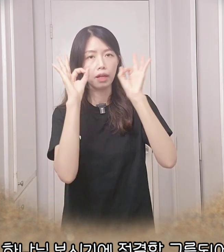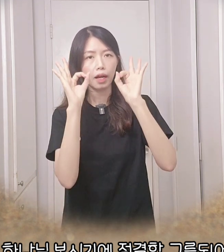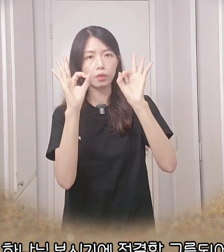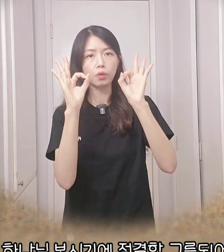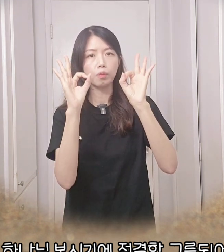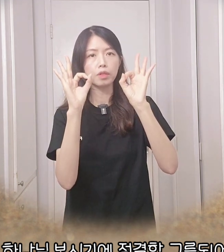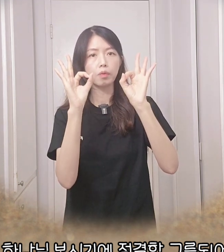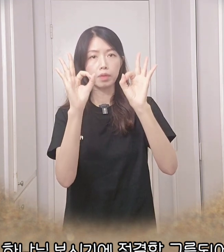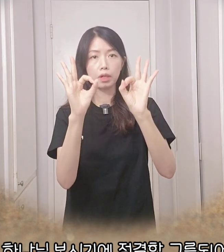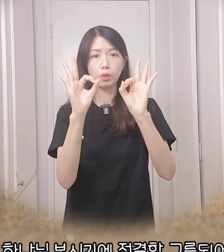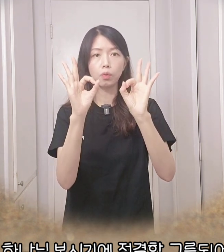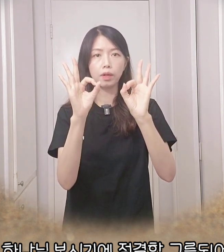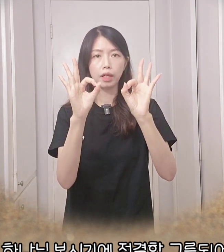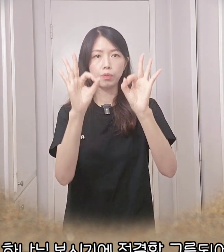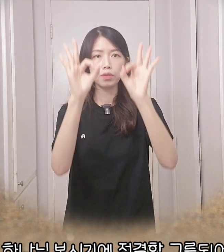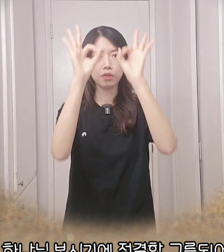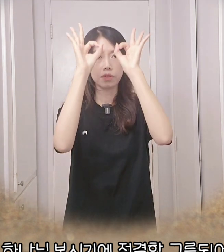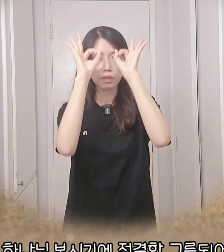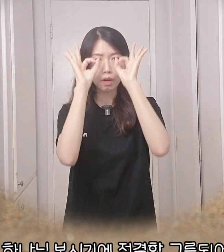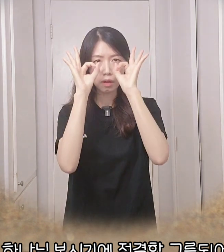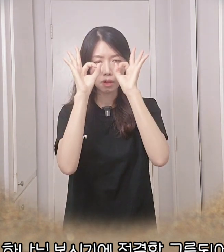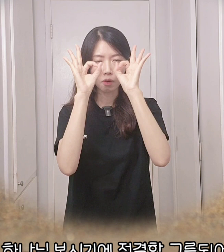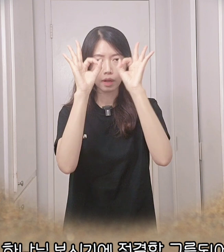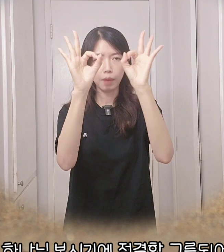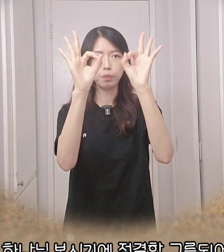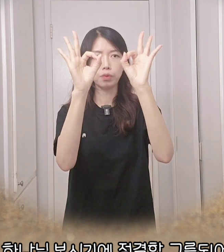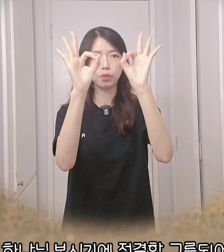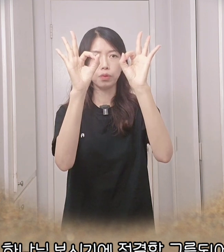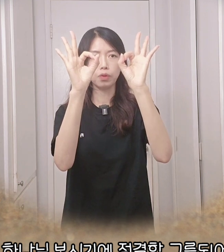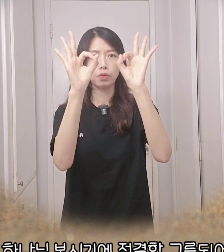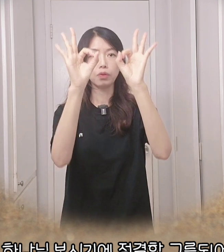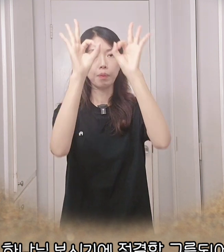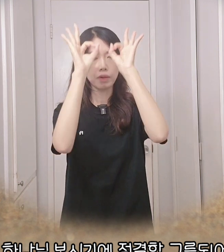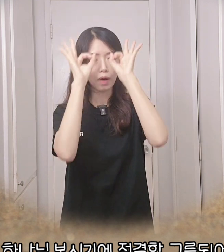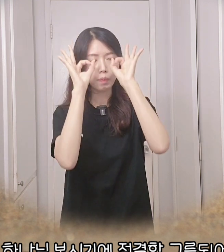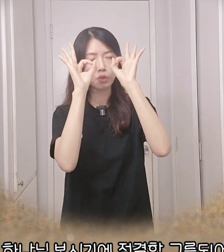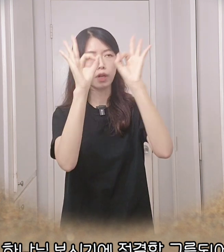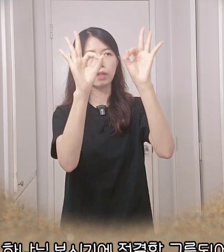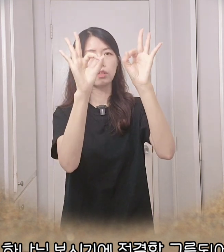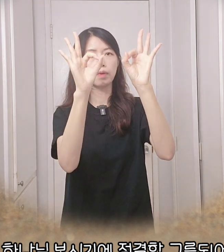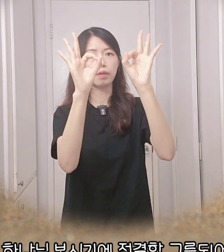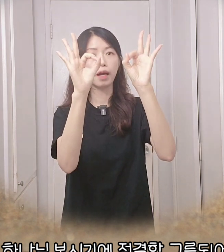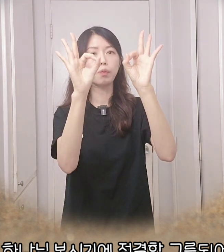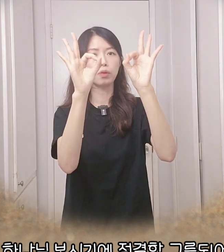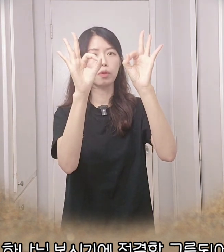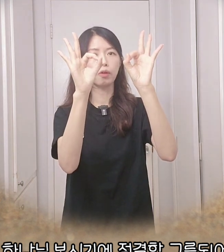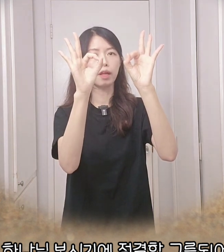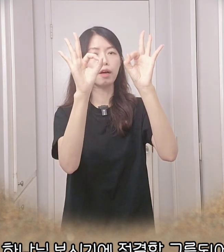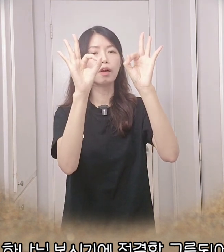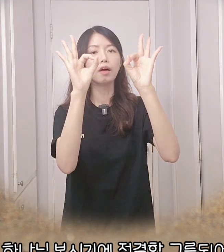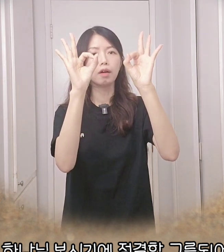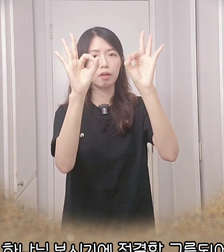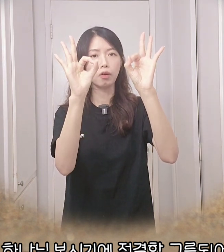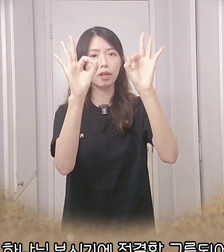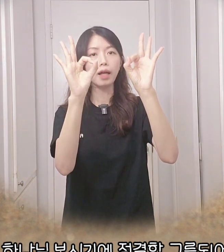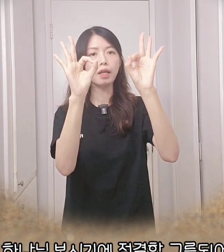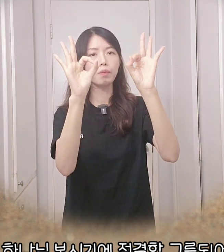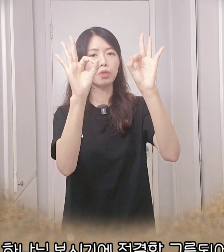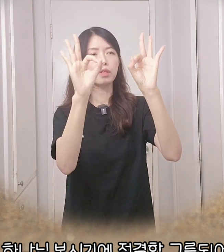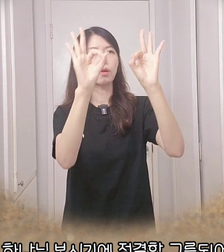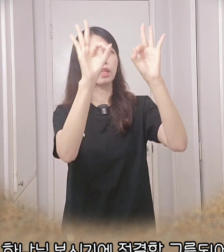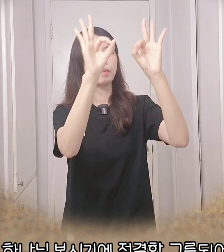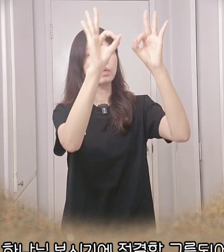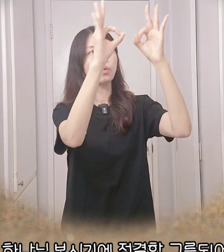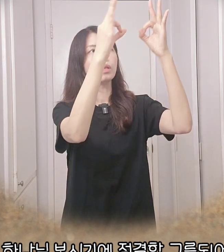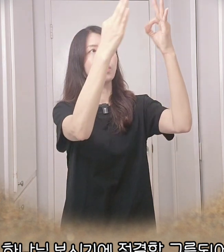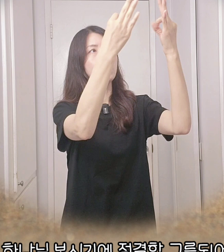때는 양손 엄지검지를 동그랗게 붙여주셔서 이렇게 앞으로, 눈앞에서 앞으로 나가주시면 내가 보는 건데요. 이거는 하나님이